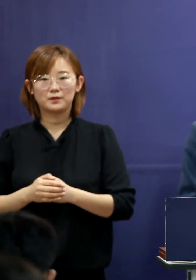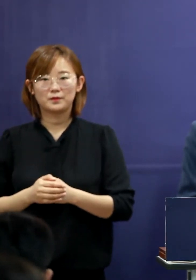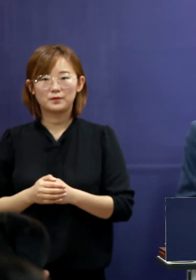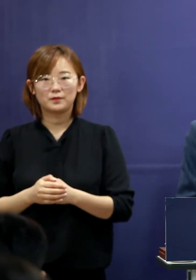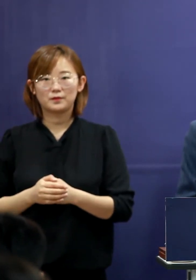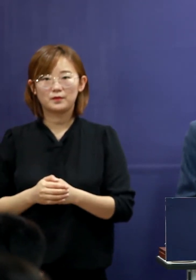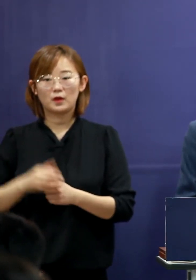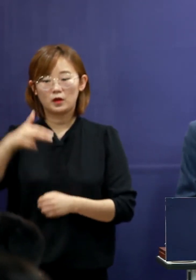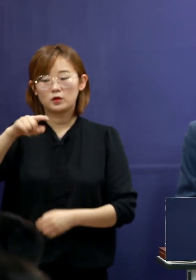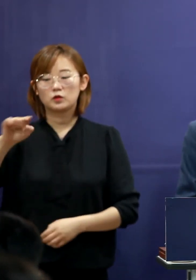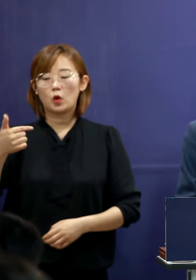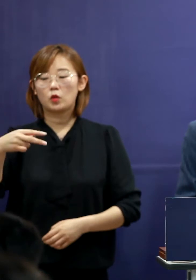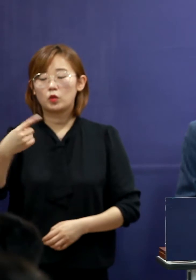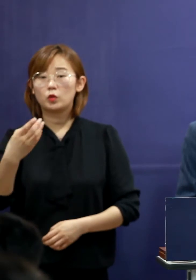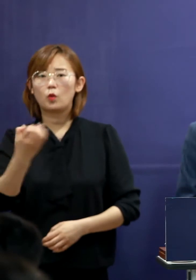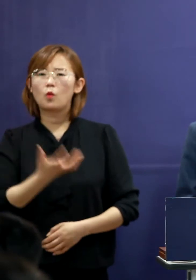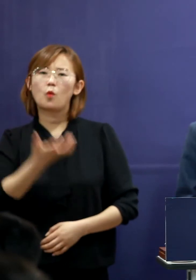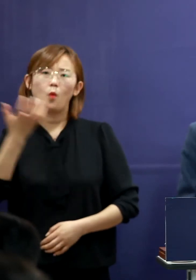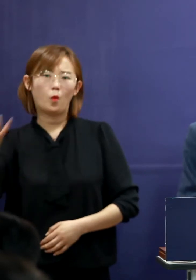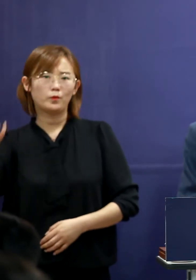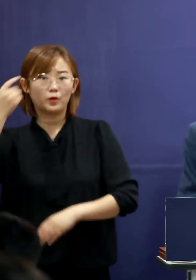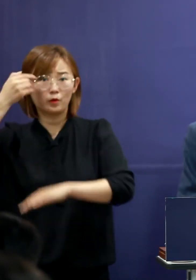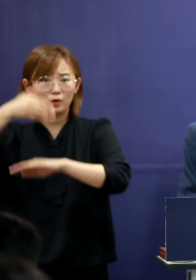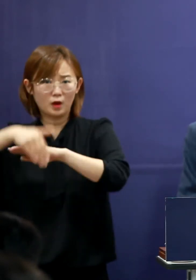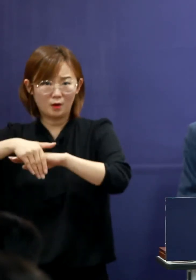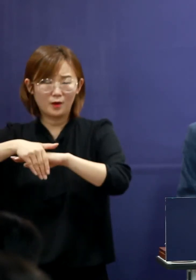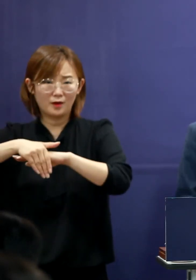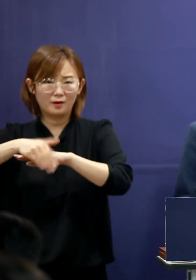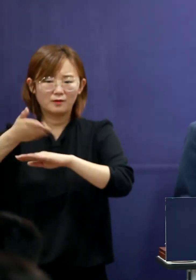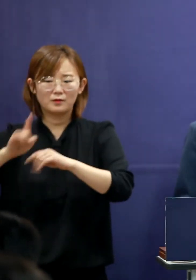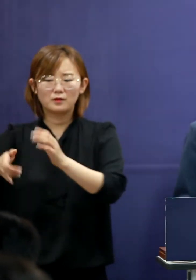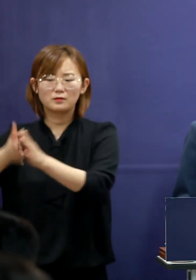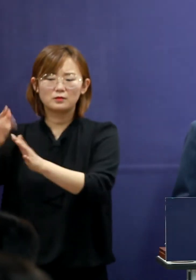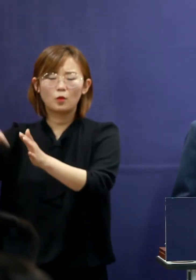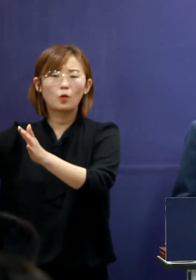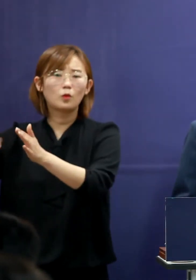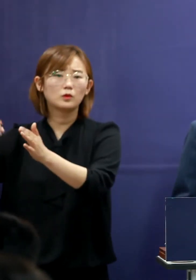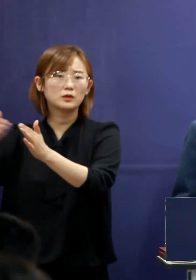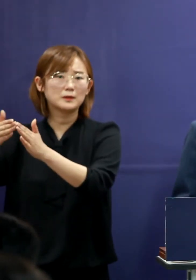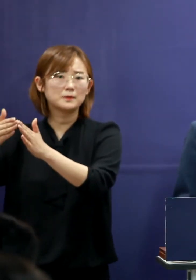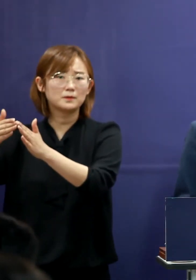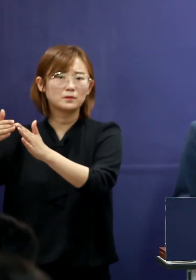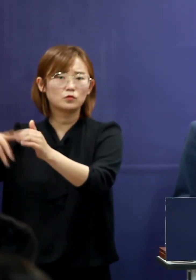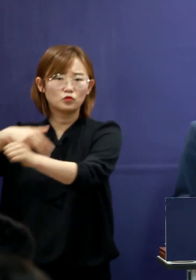같은데, 주민들이 굉장히 반발을 하고 있거든요. 근데